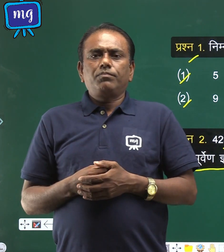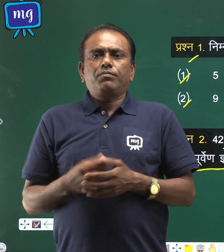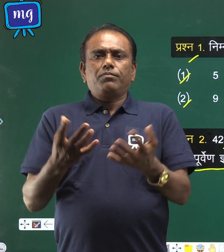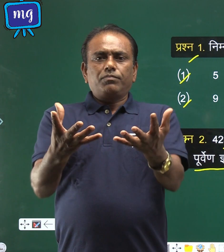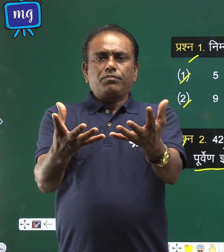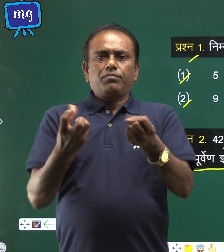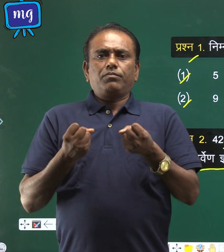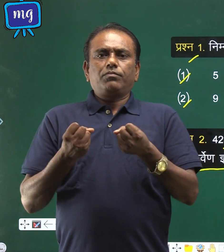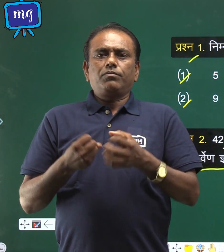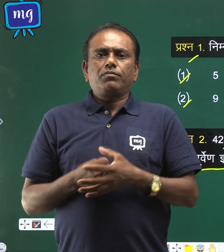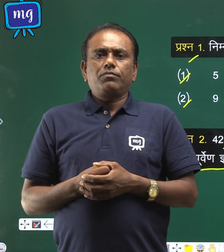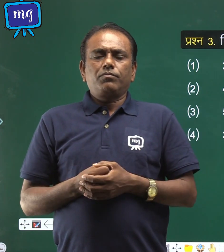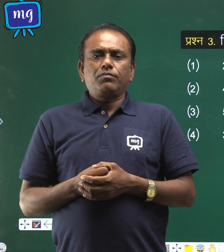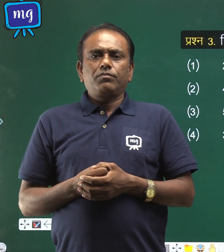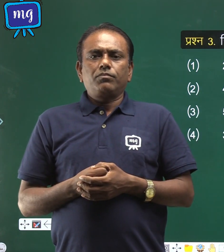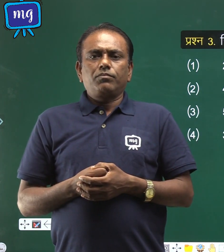ज्ञात कीजिए।